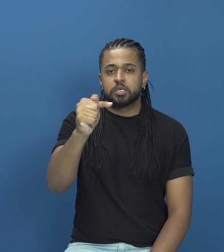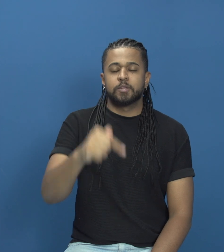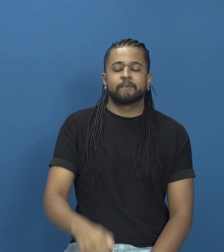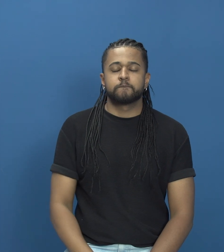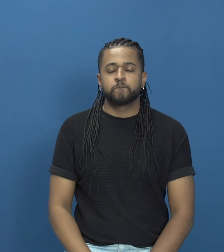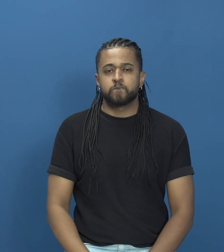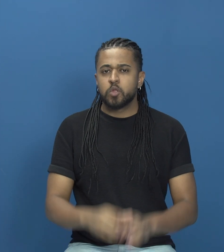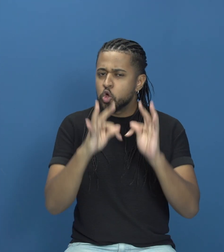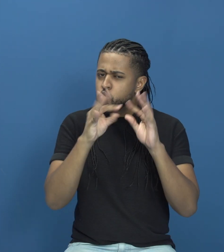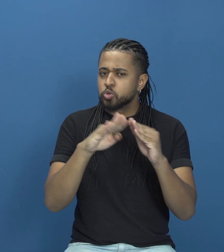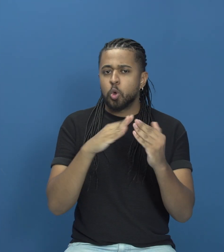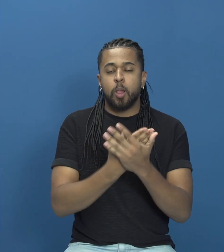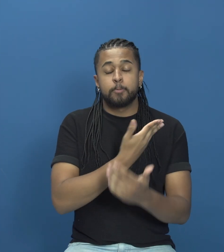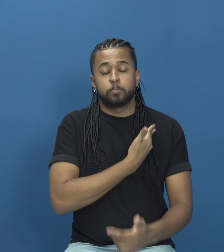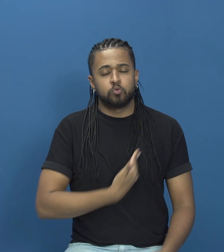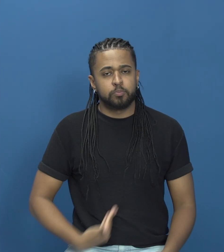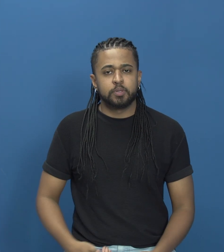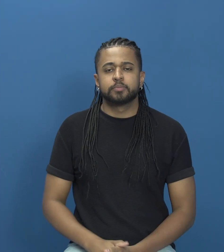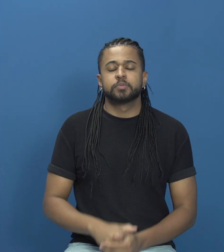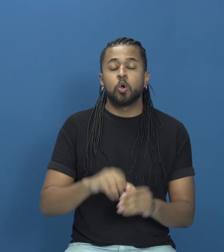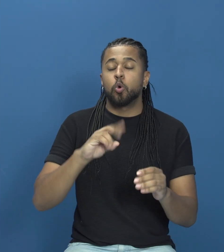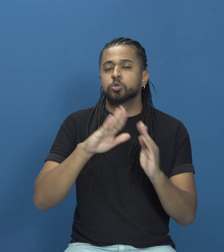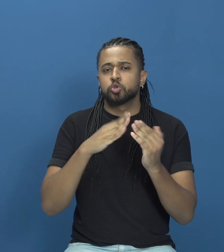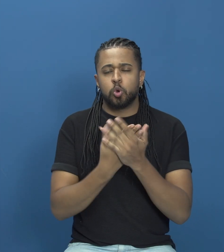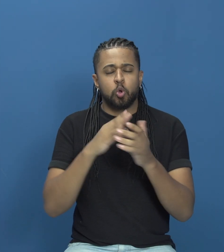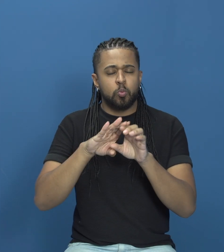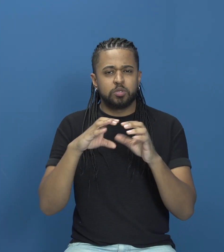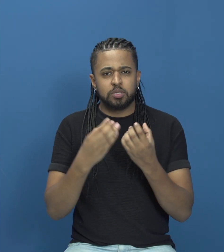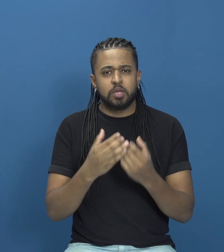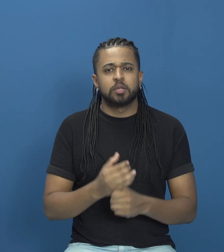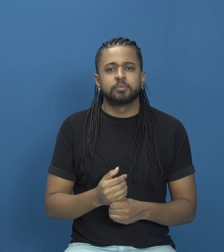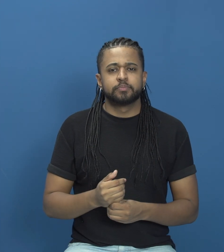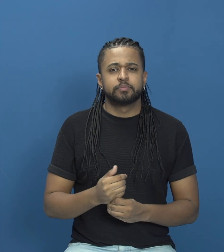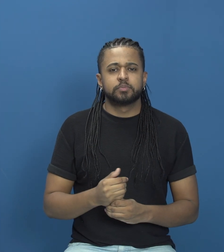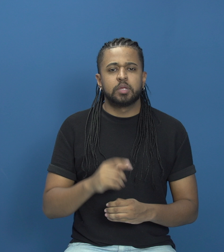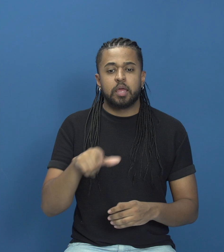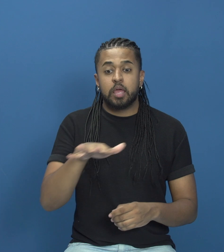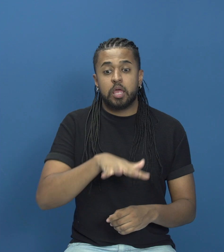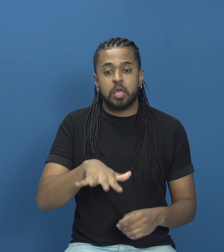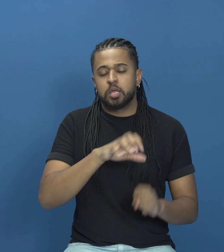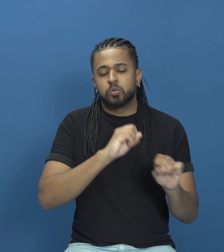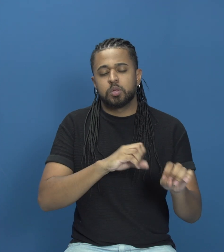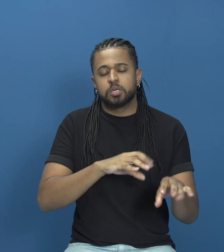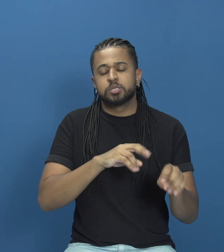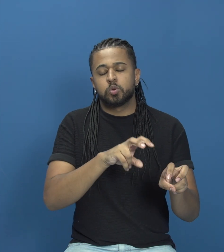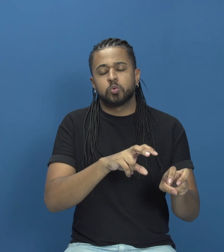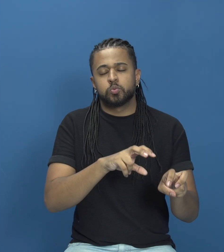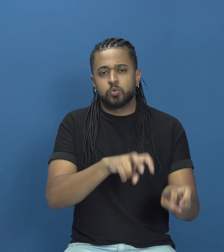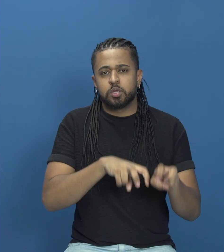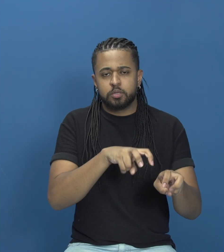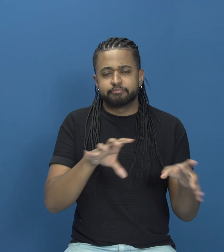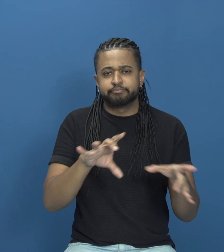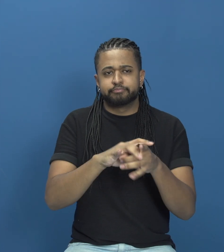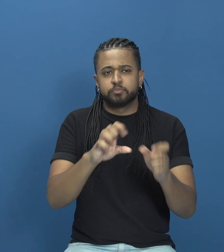7.5.2.7. Integralmente em escola pública ou em escolas comunitárias que atuam no âmbito da educação do campo, conveniadas com o